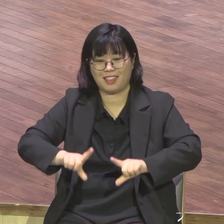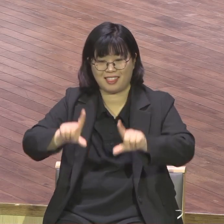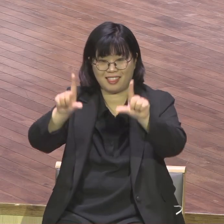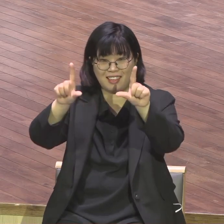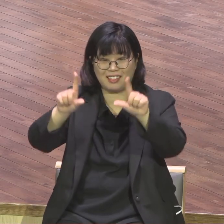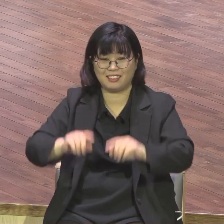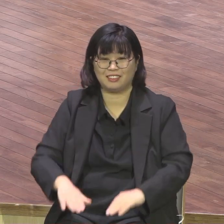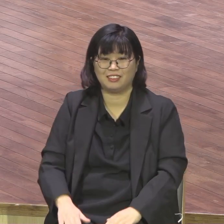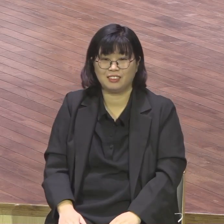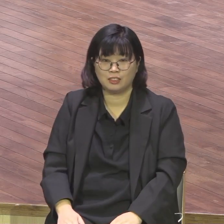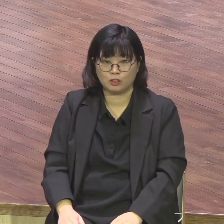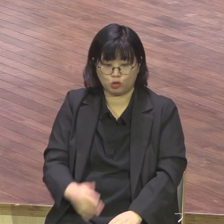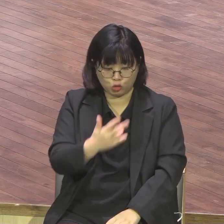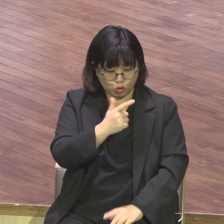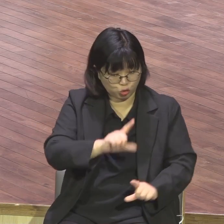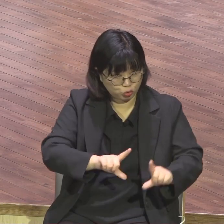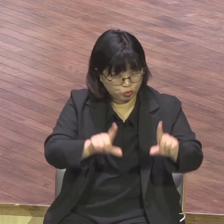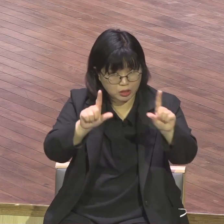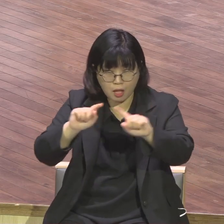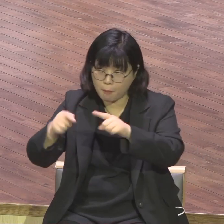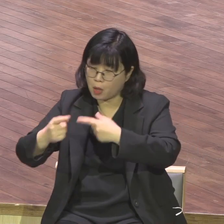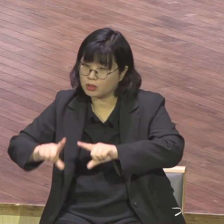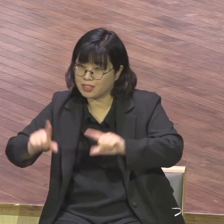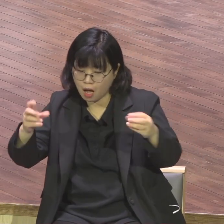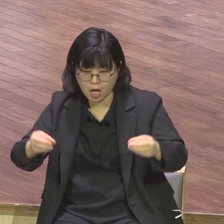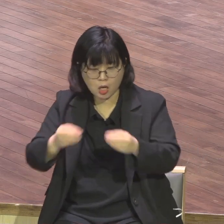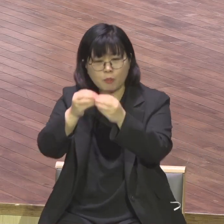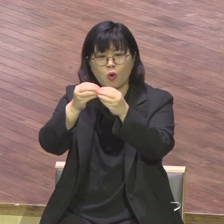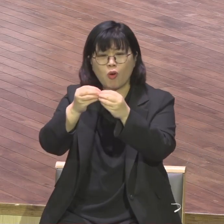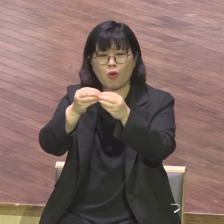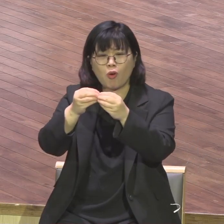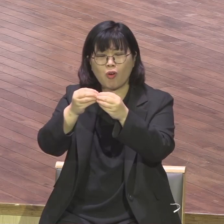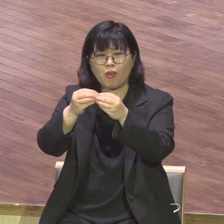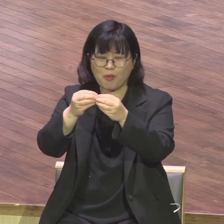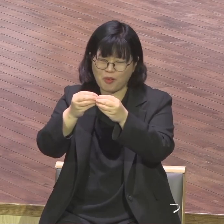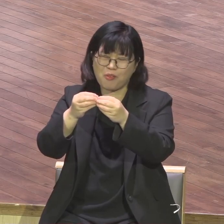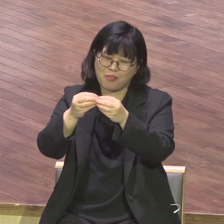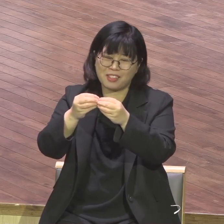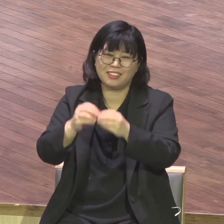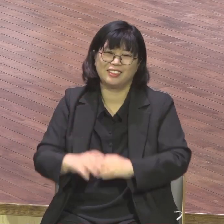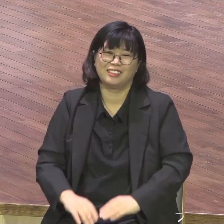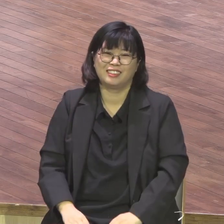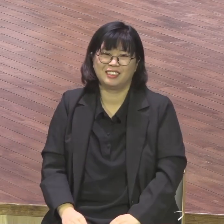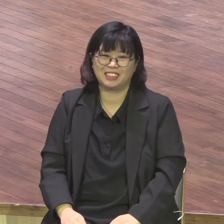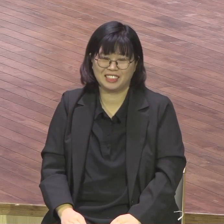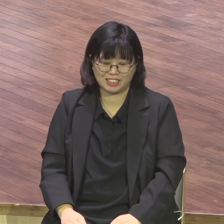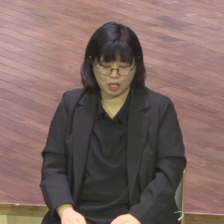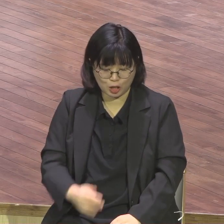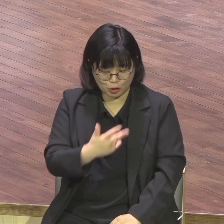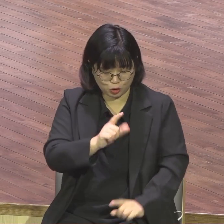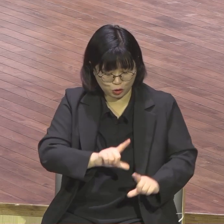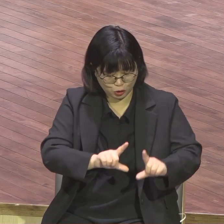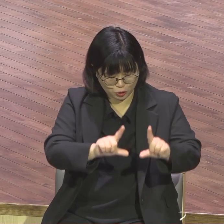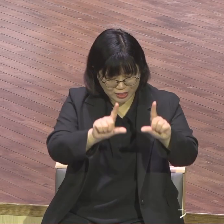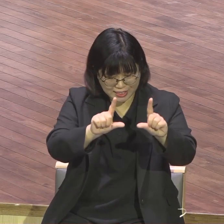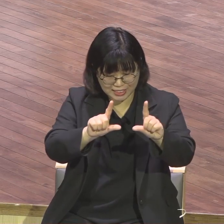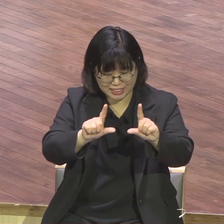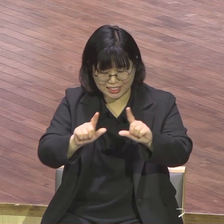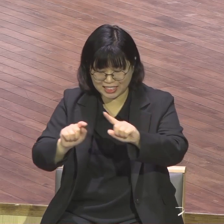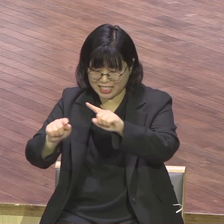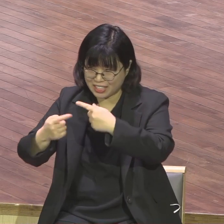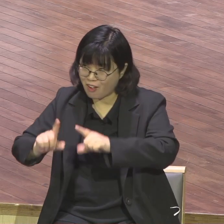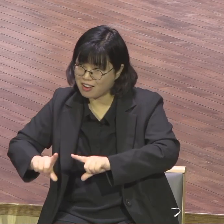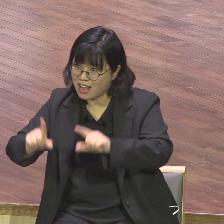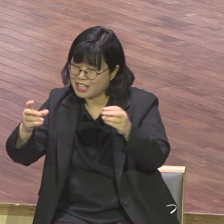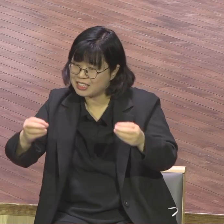주일날이 설날 된 날 별 기억이 안 나는데 주일날이 설날이라 그렇게 고향으로 그걸 많은 간부들이